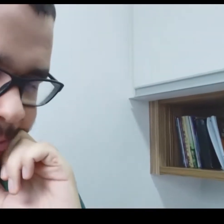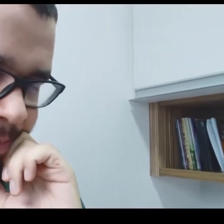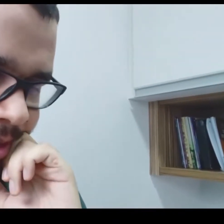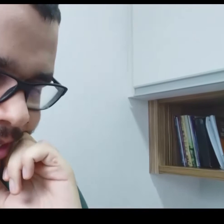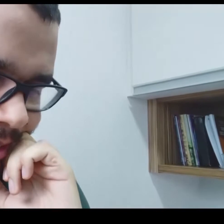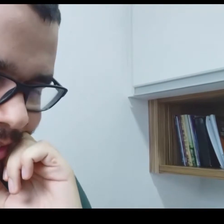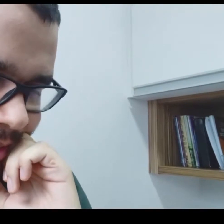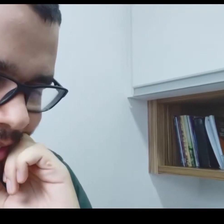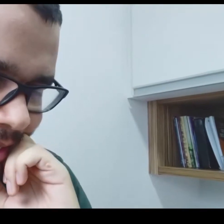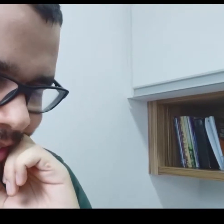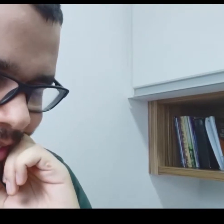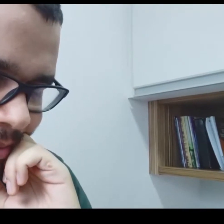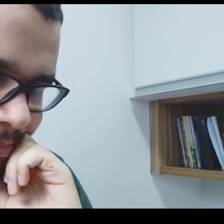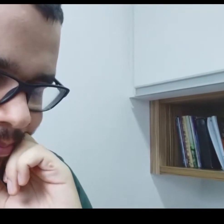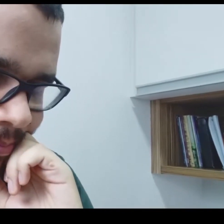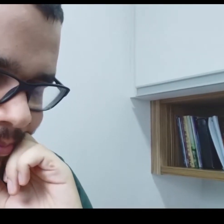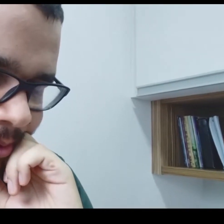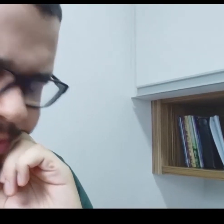muito dele.